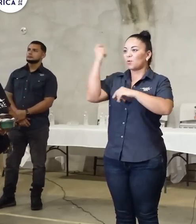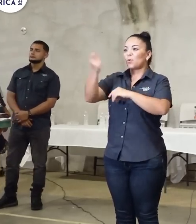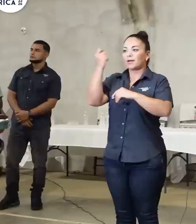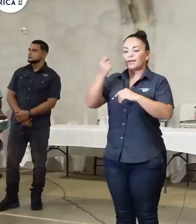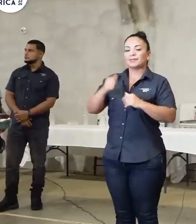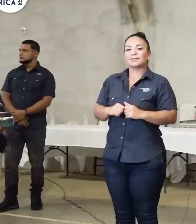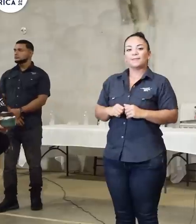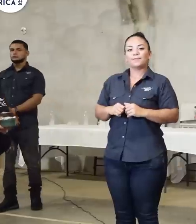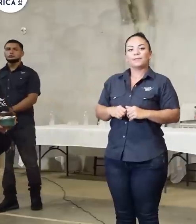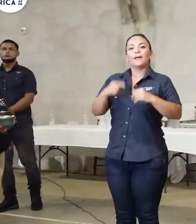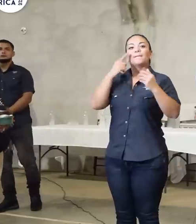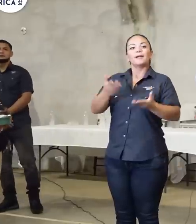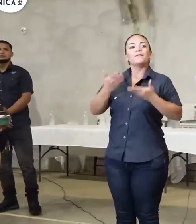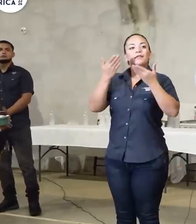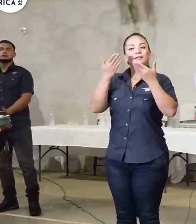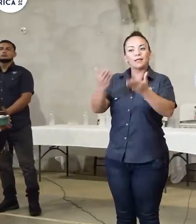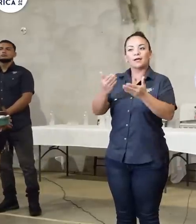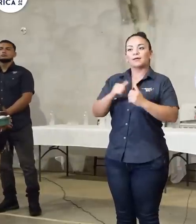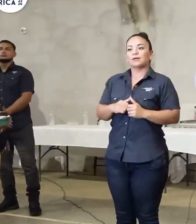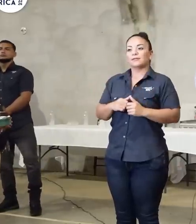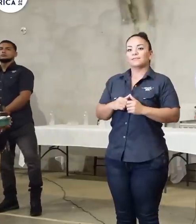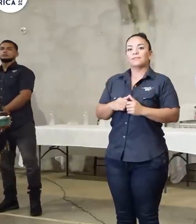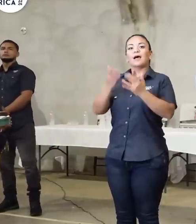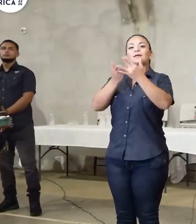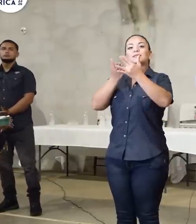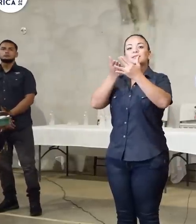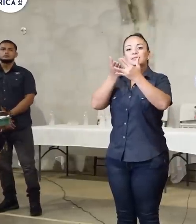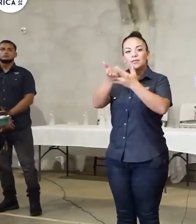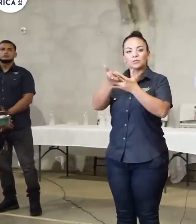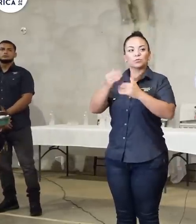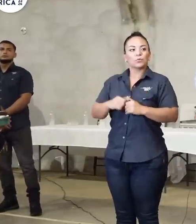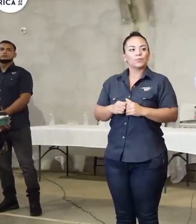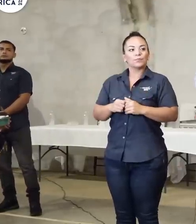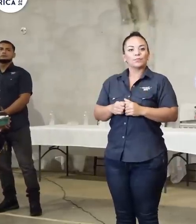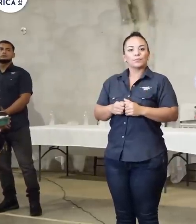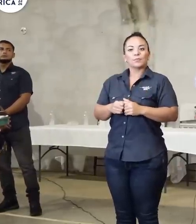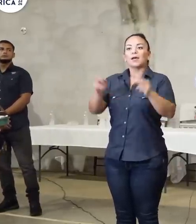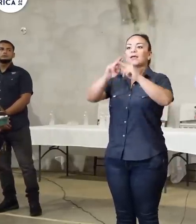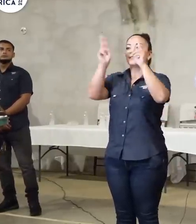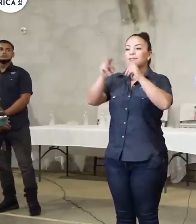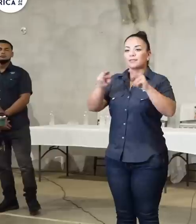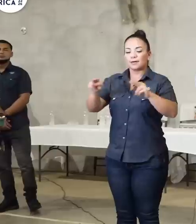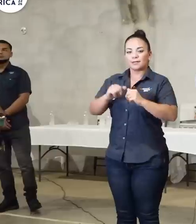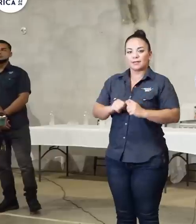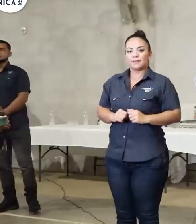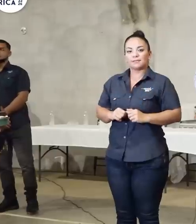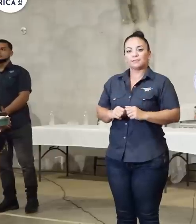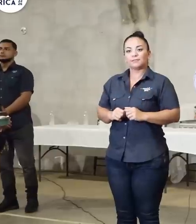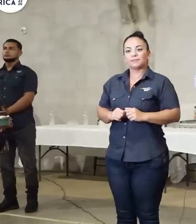Guanacaste para brindarle acceso a la internet